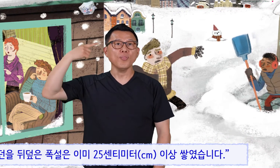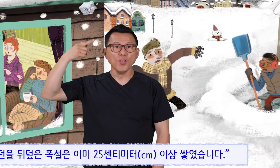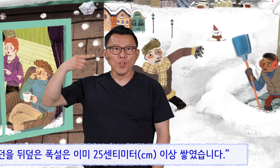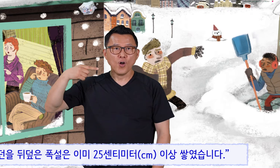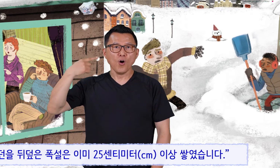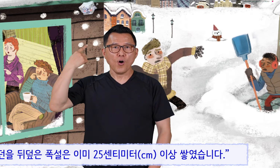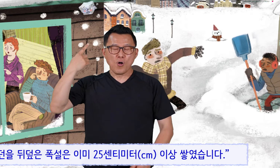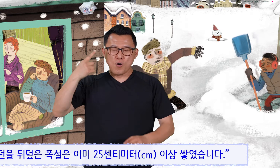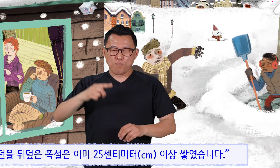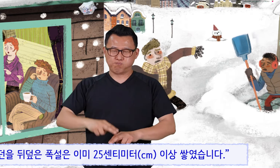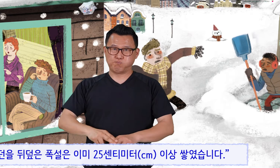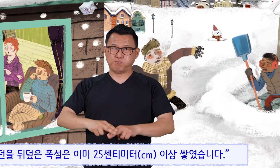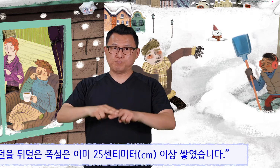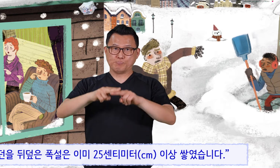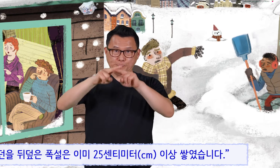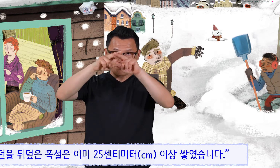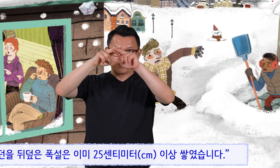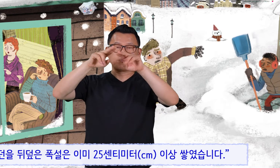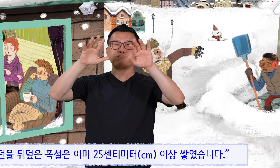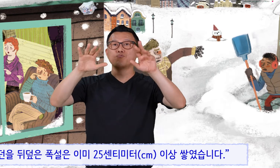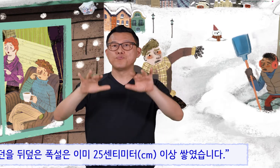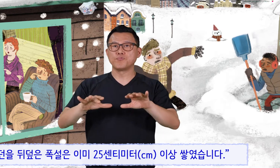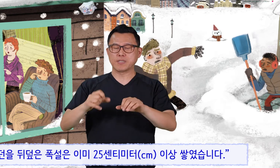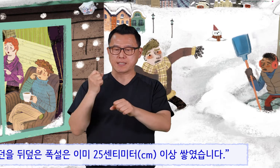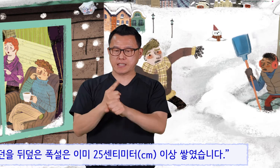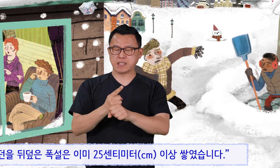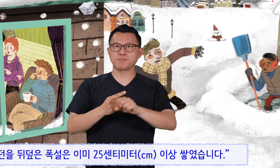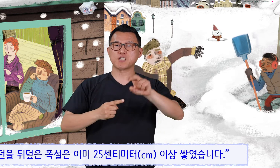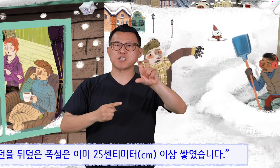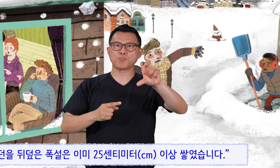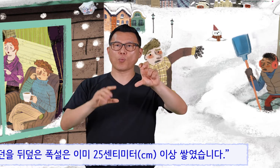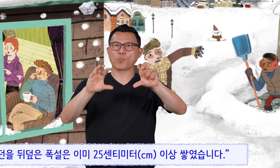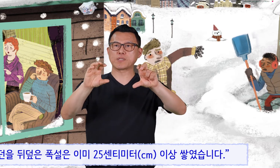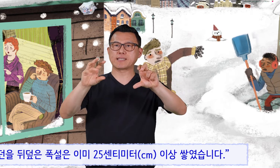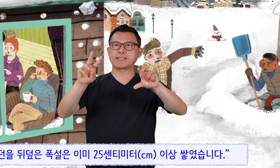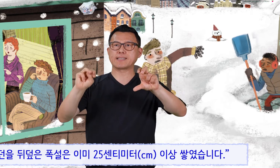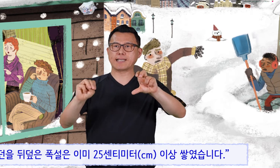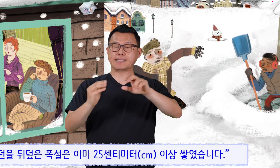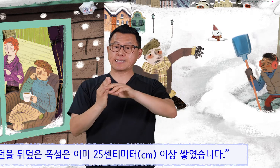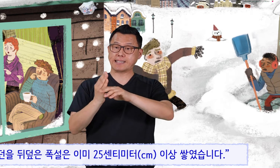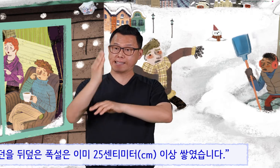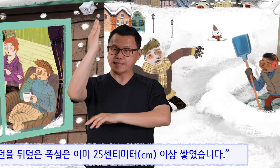런던을 뒤덮은 폭설은 이미 25cm 이상 쌓였습니다.